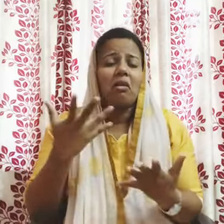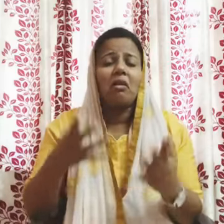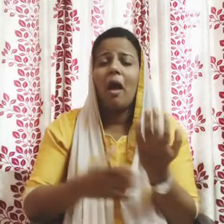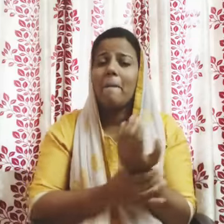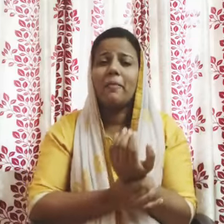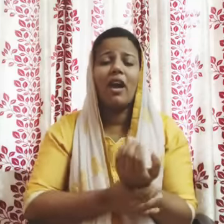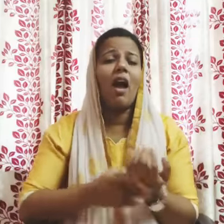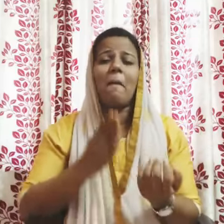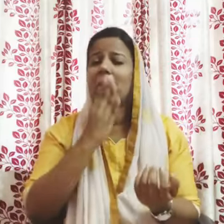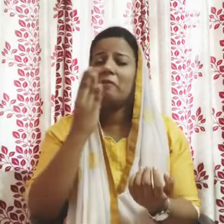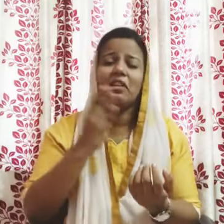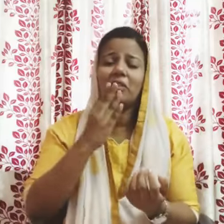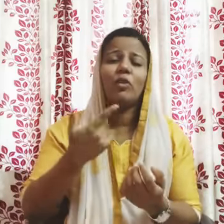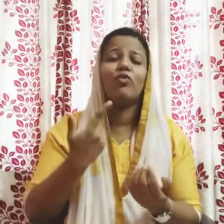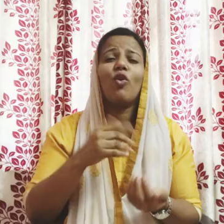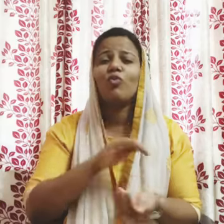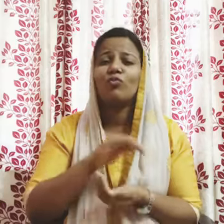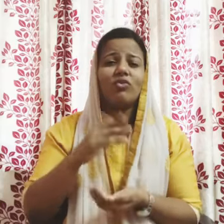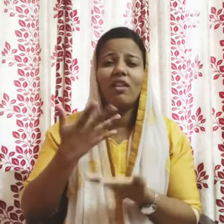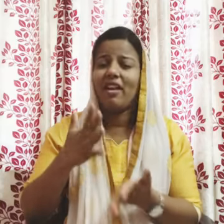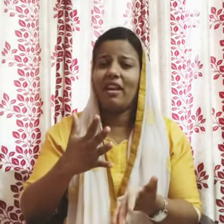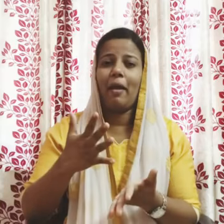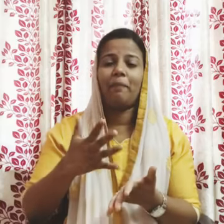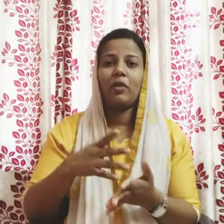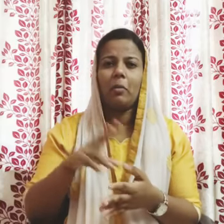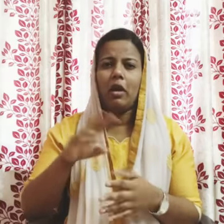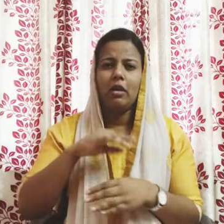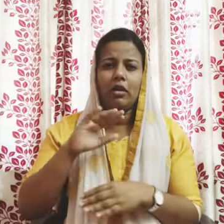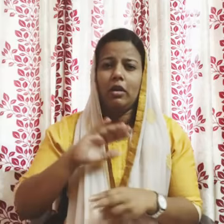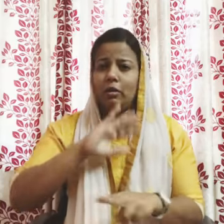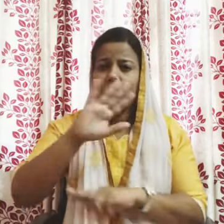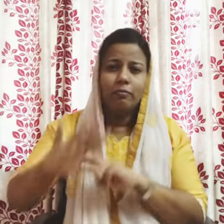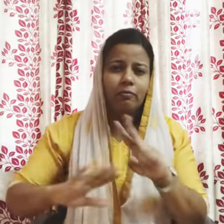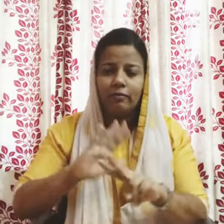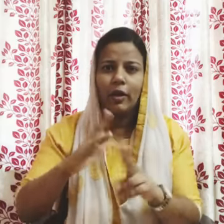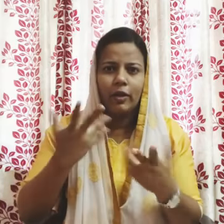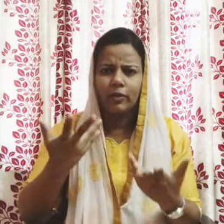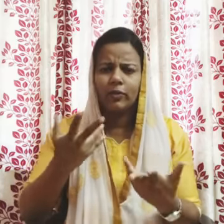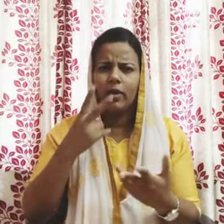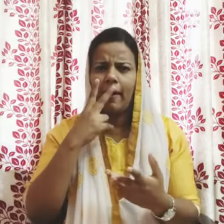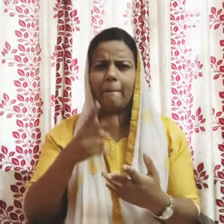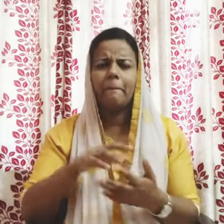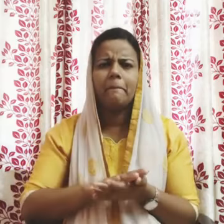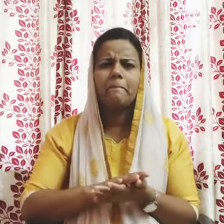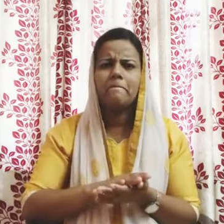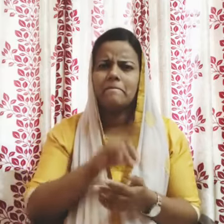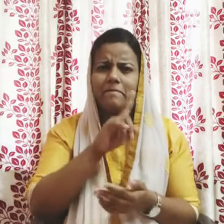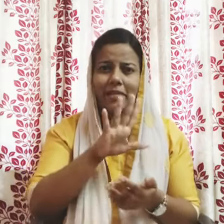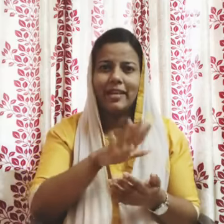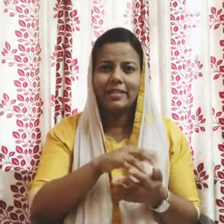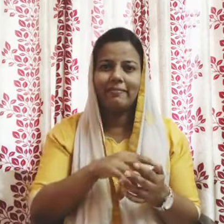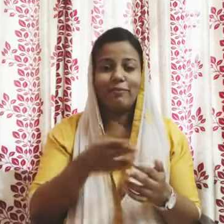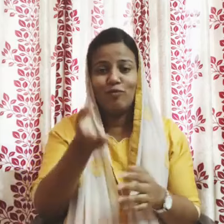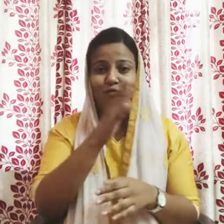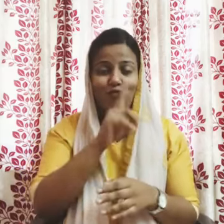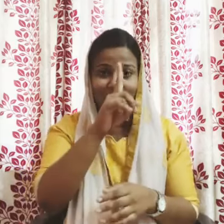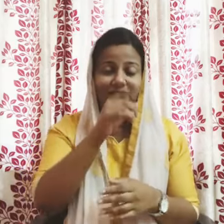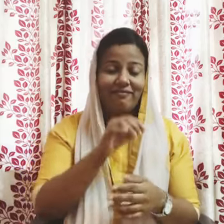ആകെ നിരാശപ്പെട്ടിരിക്കുക, മക്കളൊന്നുമില്ല, വിഷമിച്ചിരിക്കുമ്പോൾ അബ്രഹാമിന്റെ ദർശനത്തിൽ 15-ാം അധ്യായം 1-ാം വാക്യത്തിൽ പറഞ്ഞു, അബ്രഹാമേ,